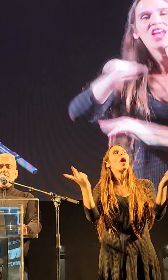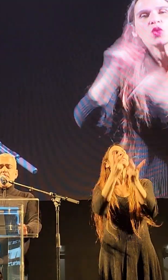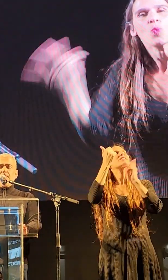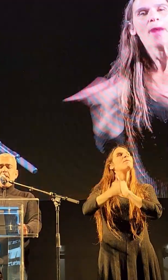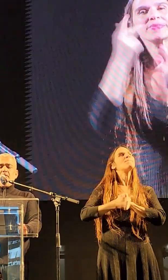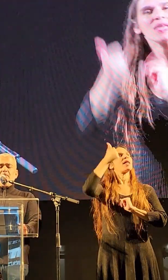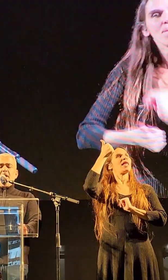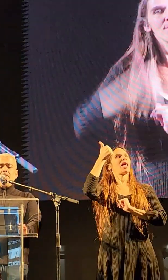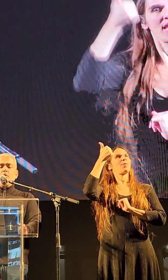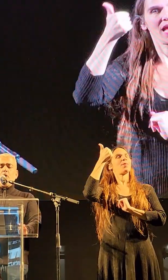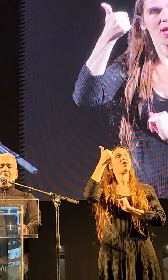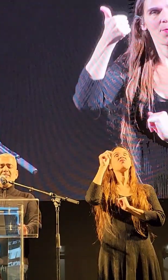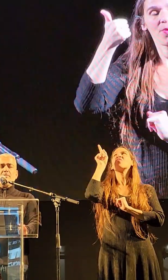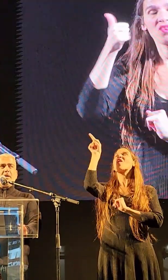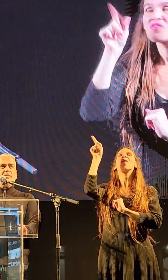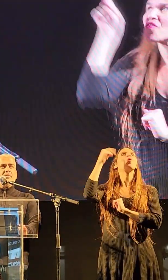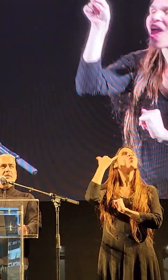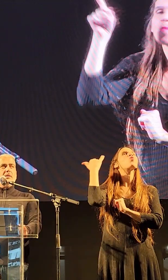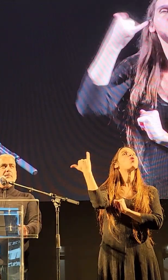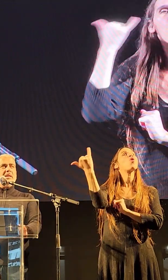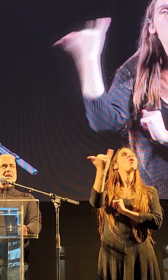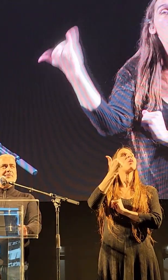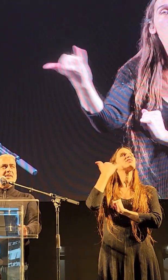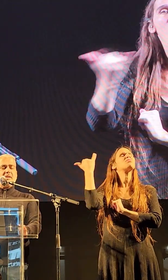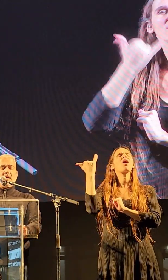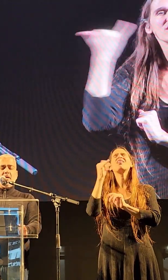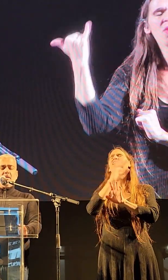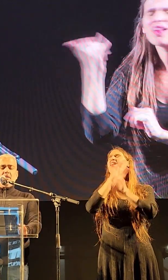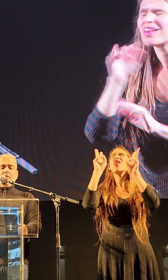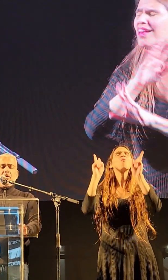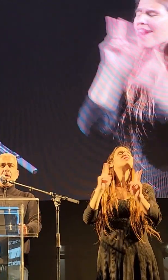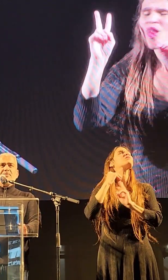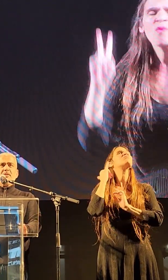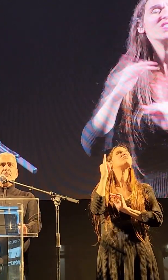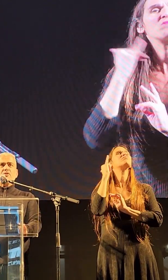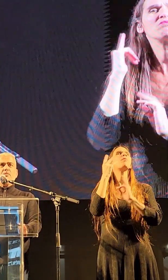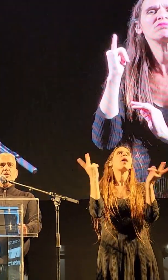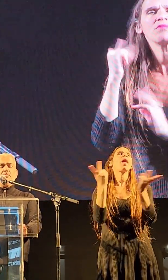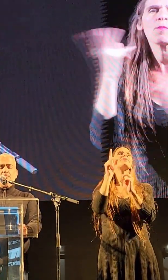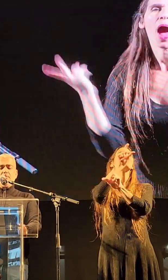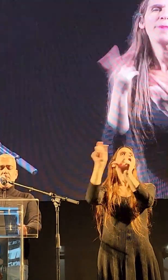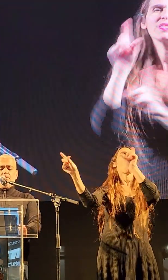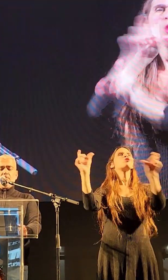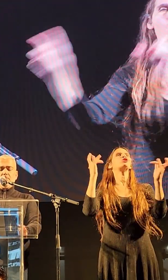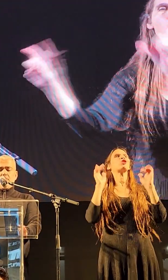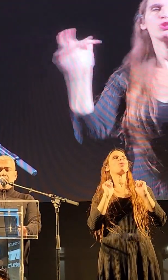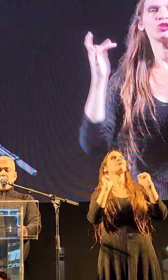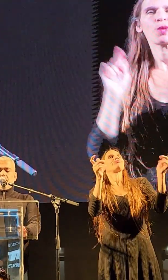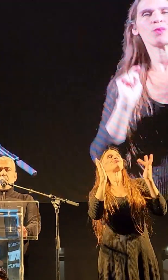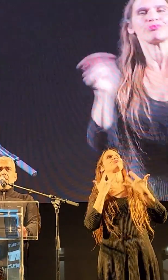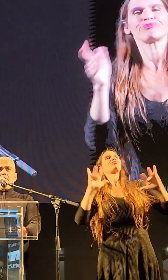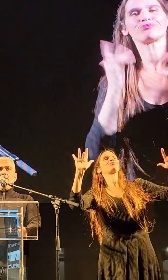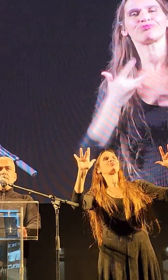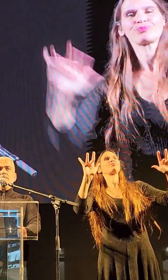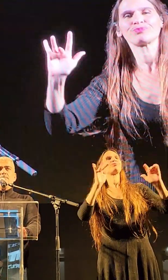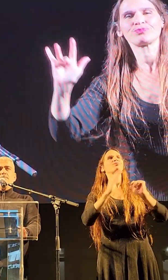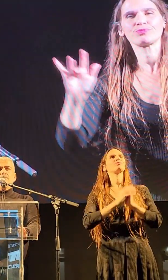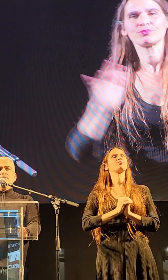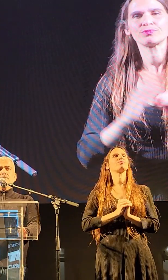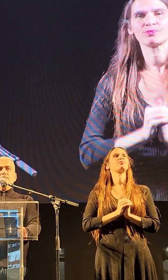מנהיגים, והם כל הזמן, בלי הפסקה, מחפשים אשמים.